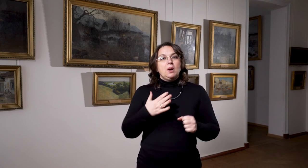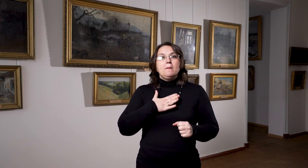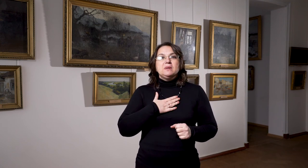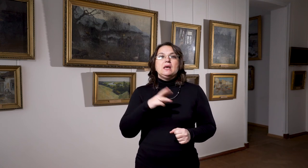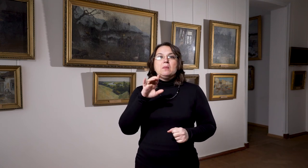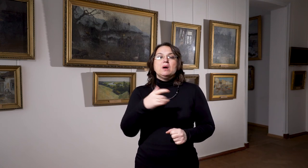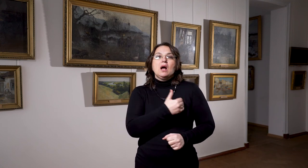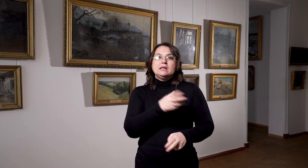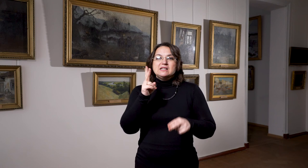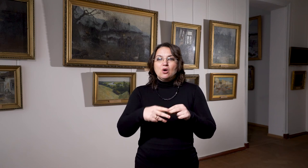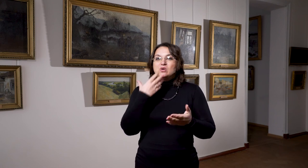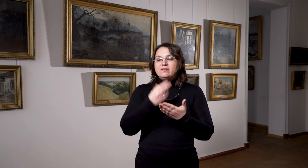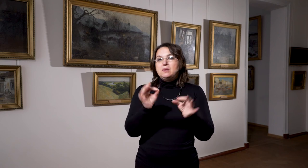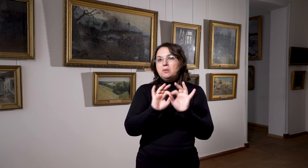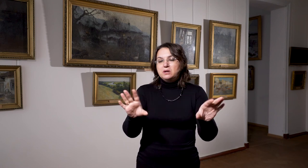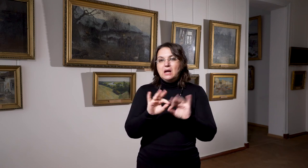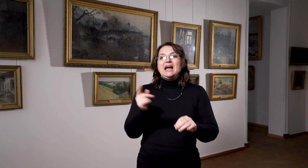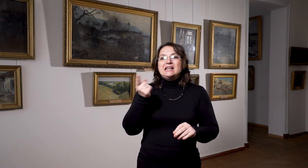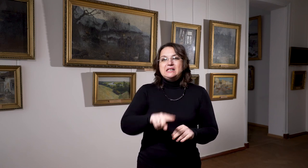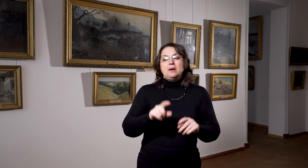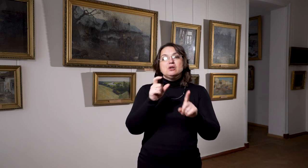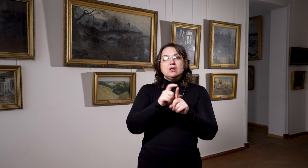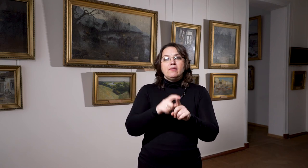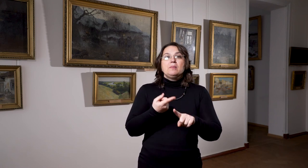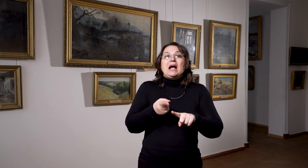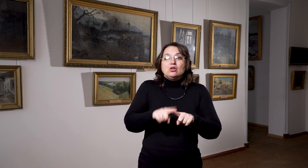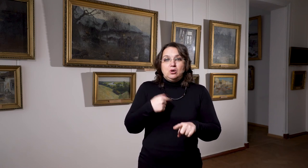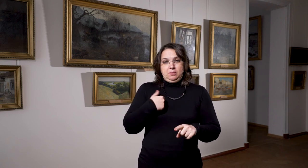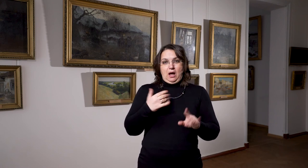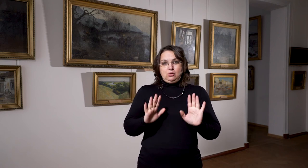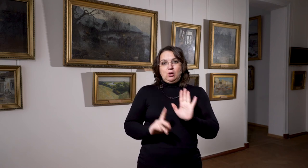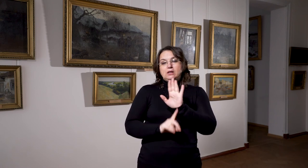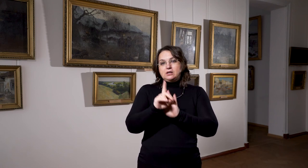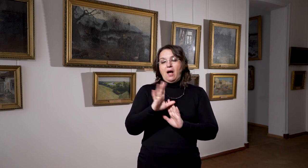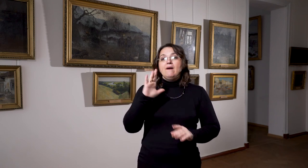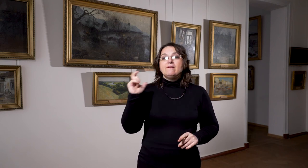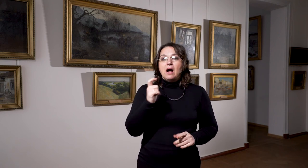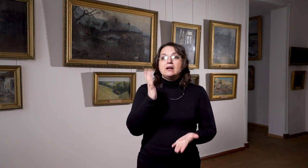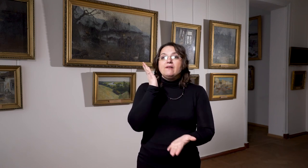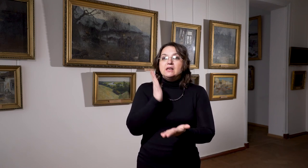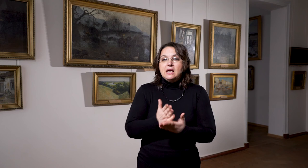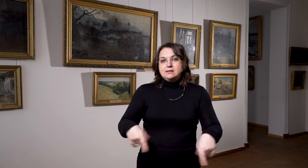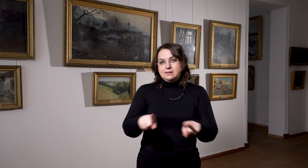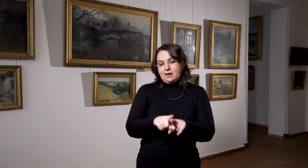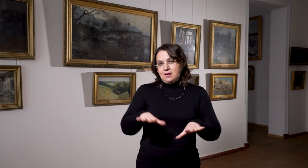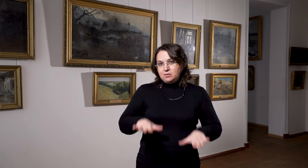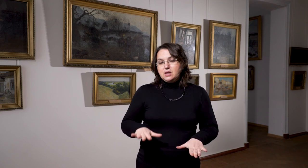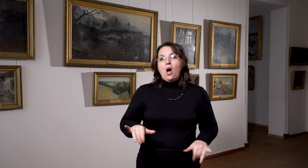такие места, куда хочется возвращаться вновь и вновь. И как этому творческому человеку на картине Левченко